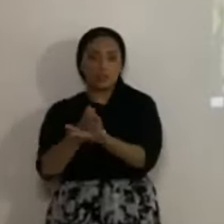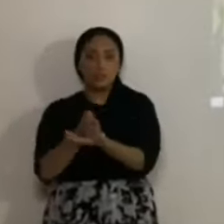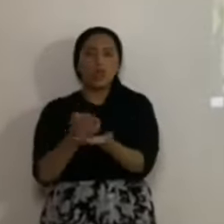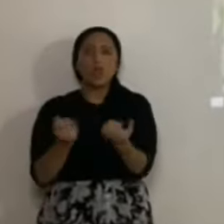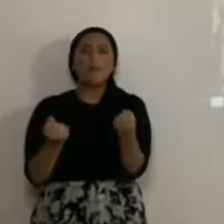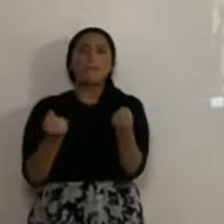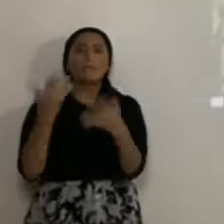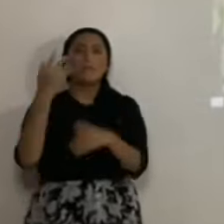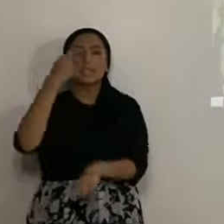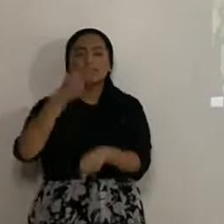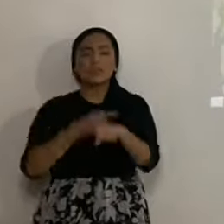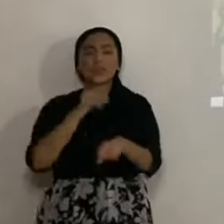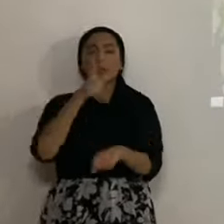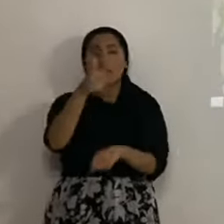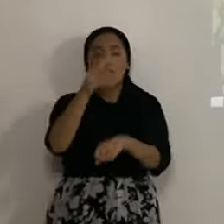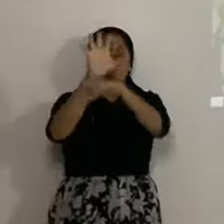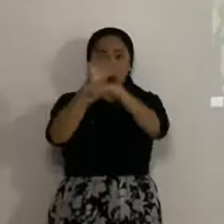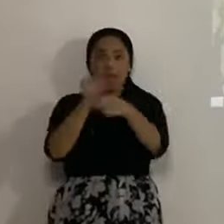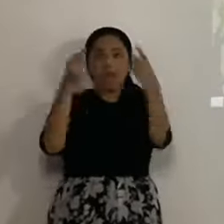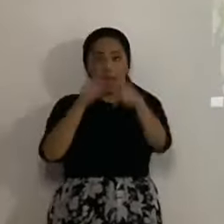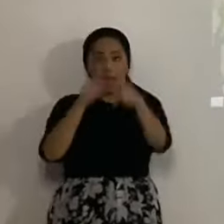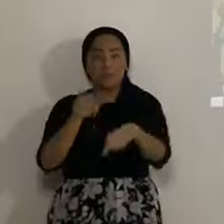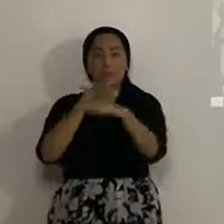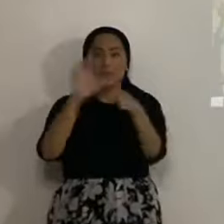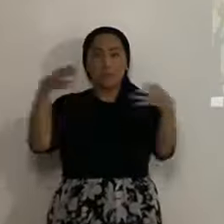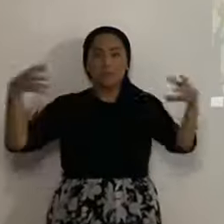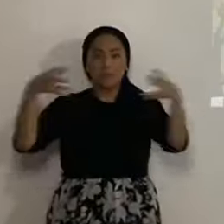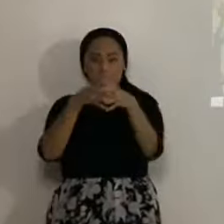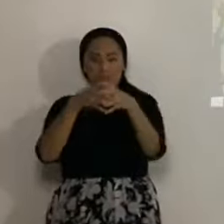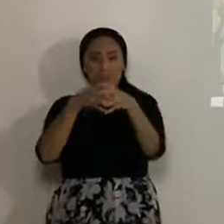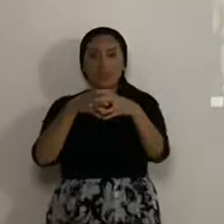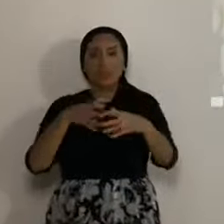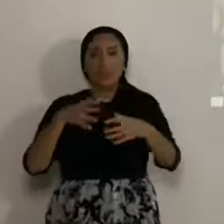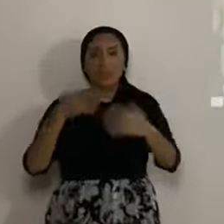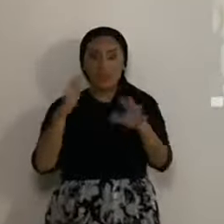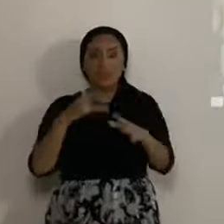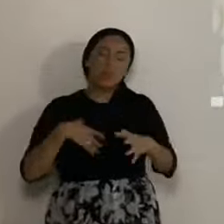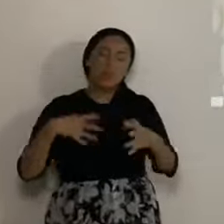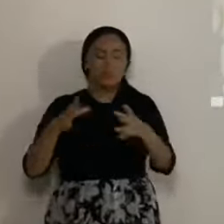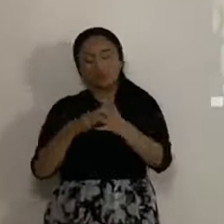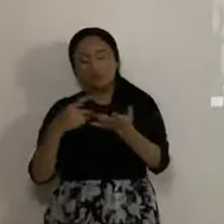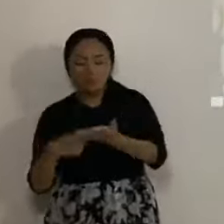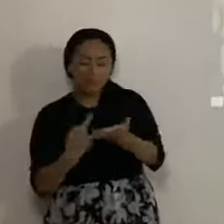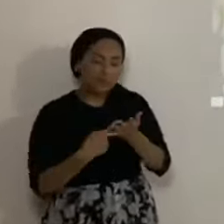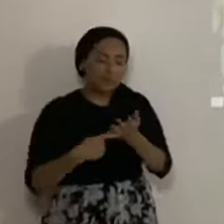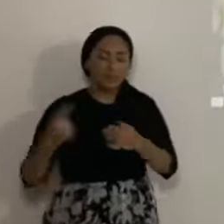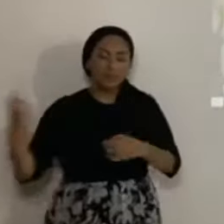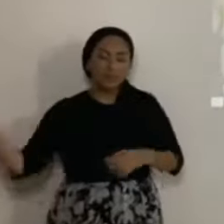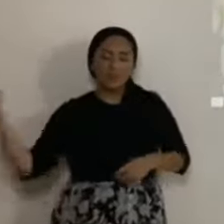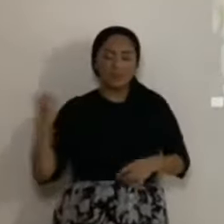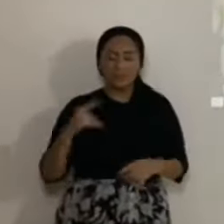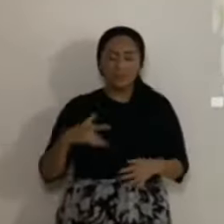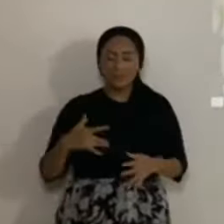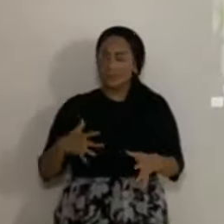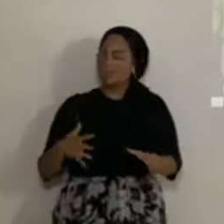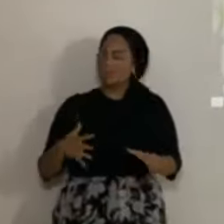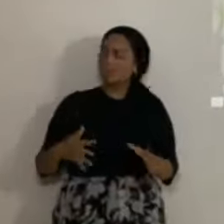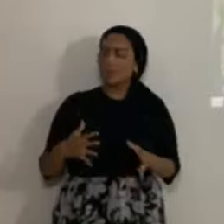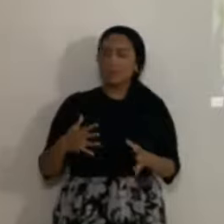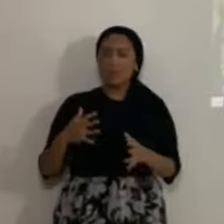¿cuántas veces te pasó a ti en una reunión que estabas muy a gusto y de repente te sentiste como inquieto y es porque había